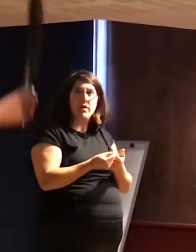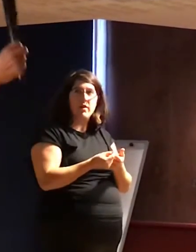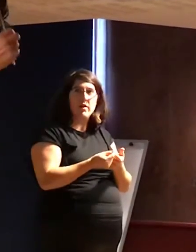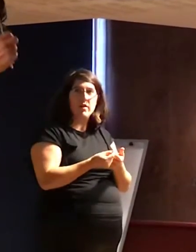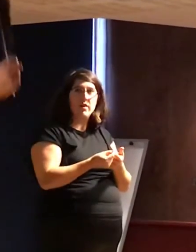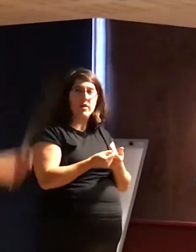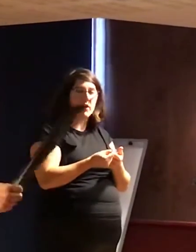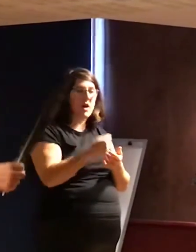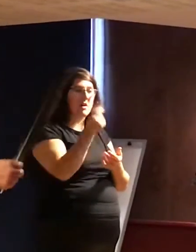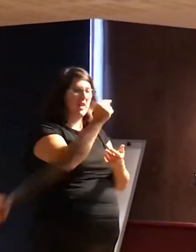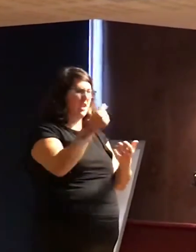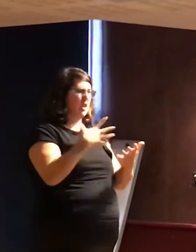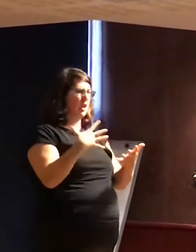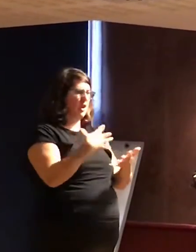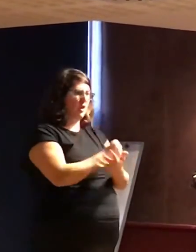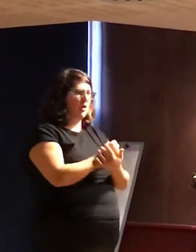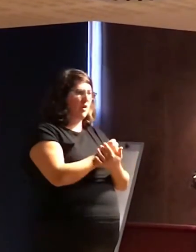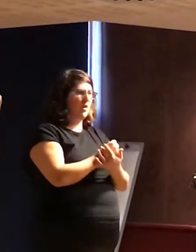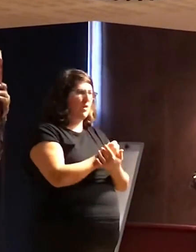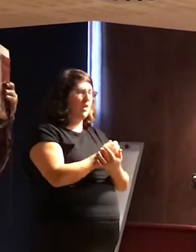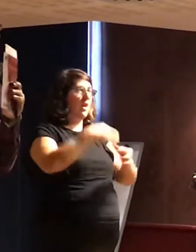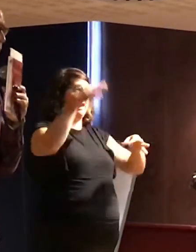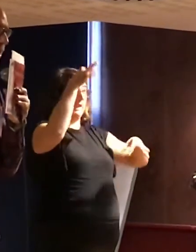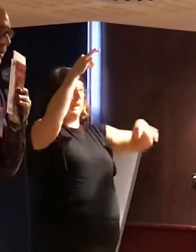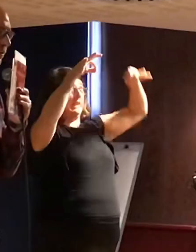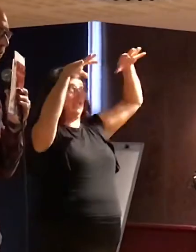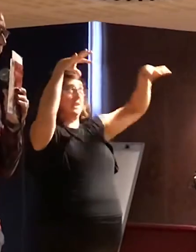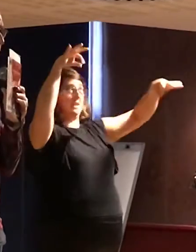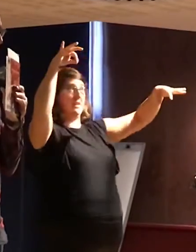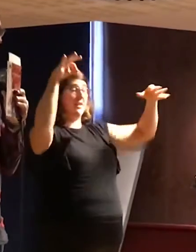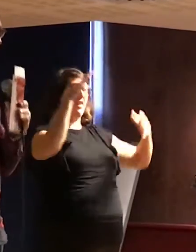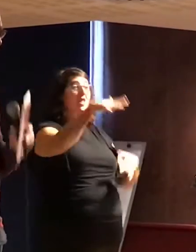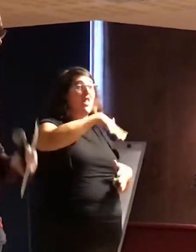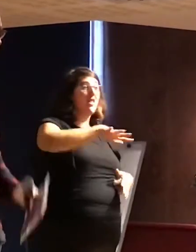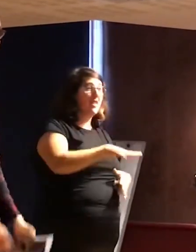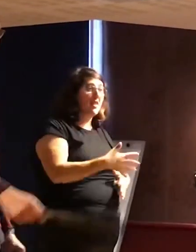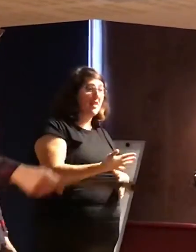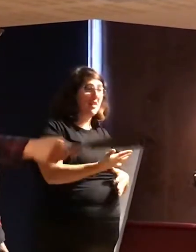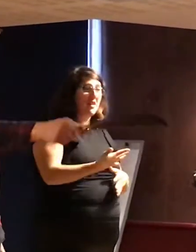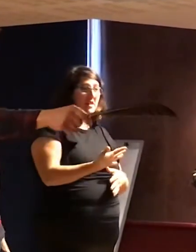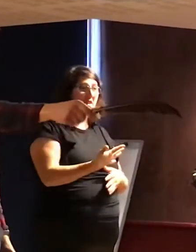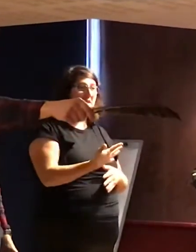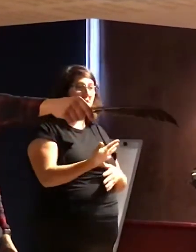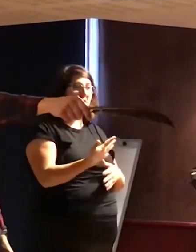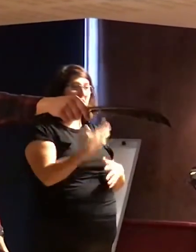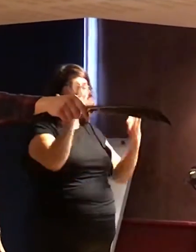Eta marrazki guztiak badakizuten non zintzilikatuko dituzten.